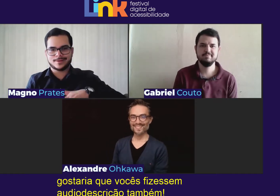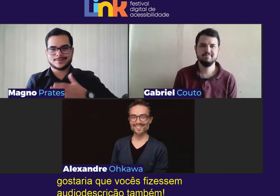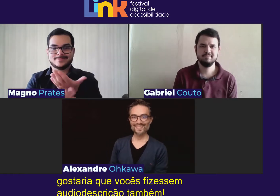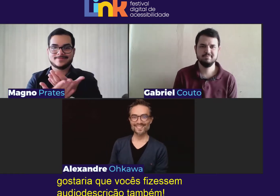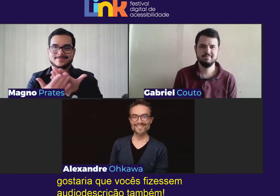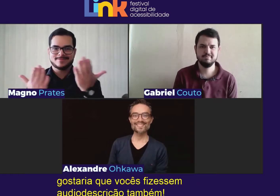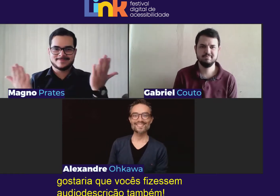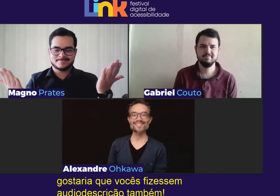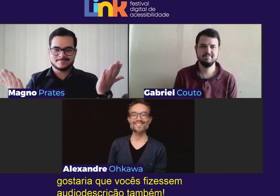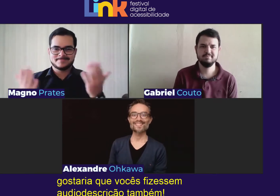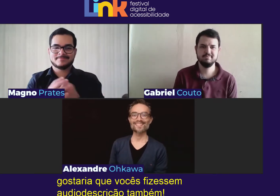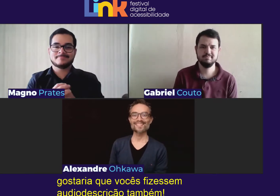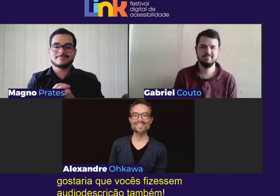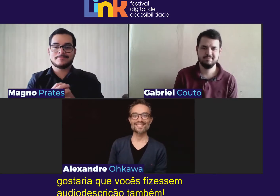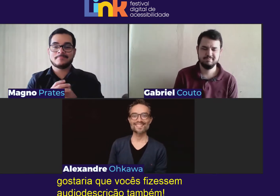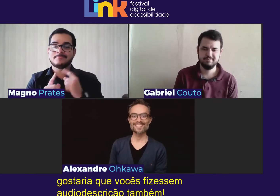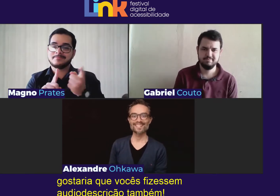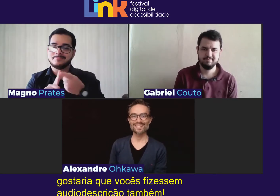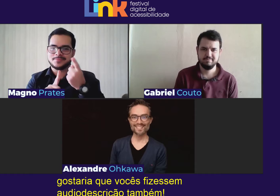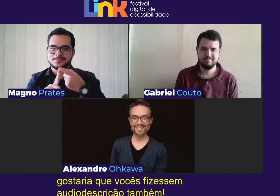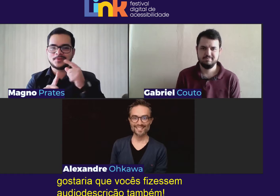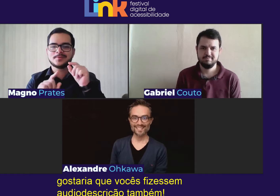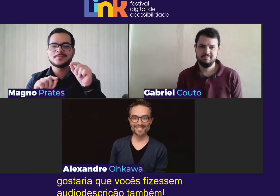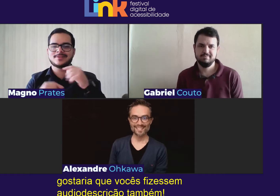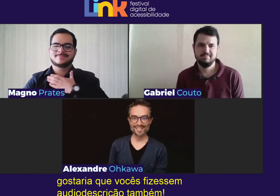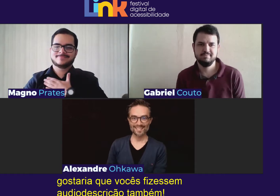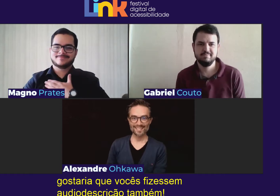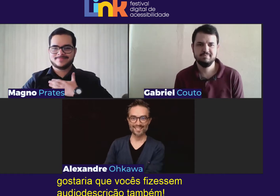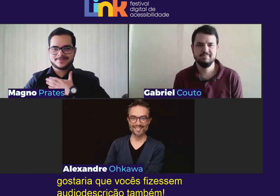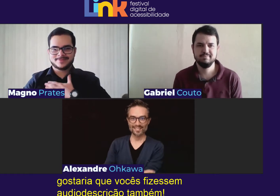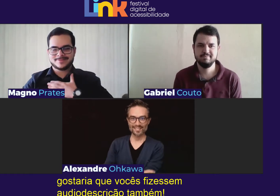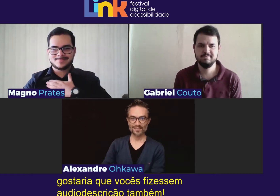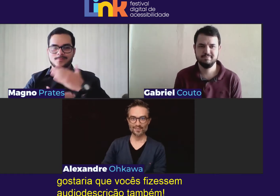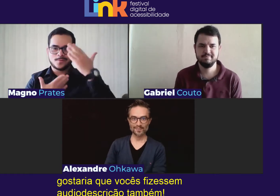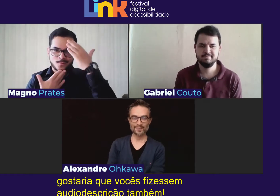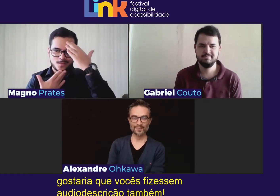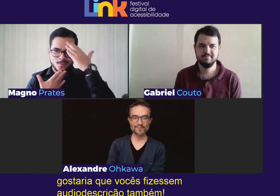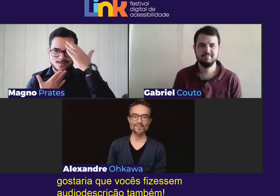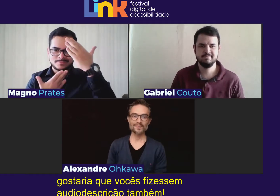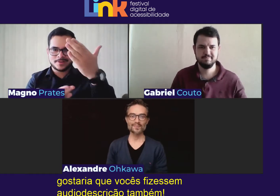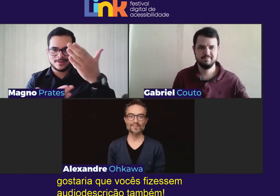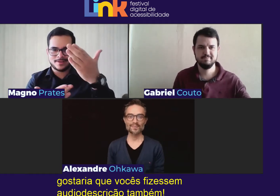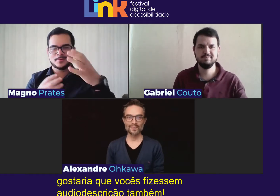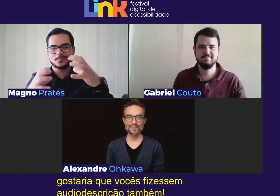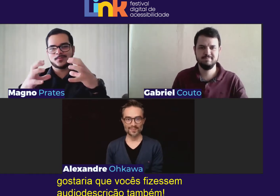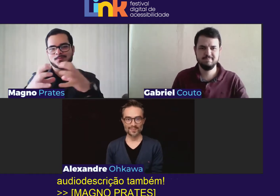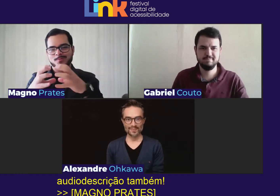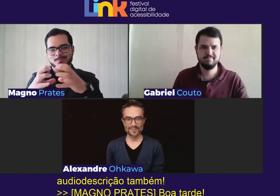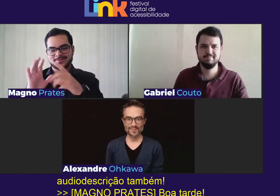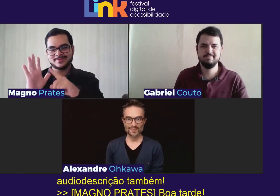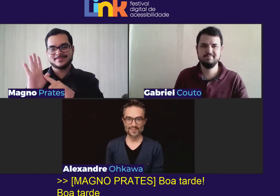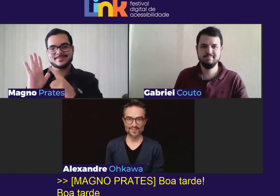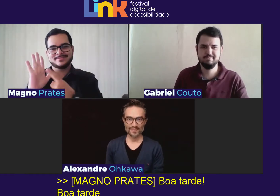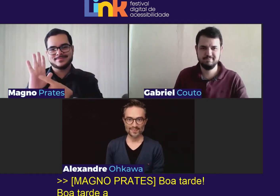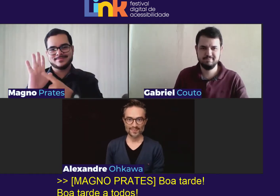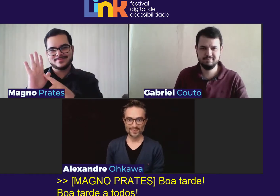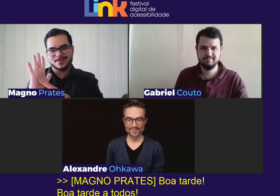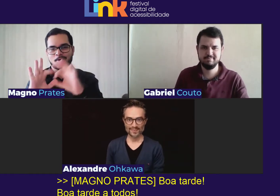Boa tarde a todos. Primeiramente, eu estou muito feliz e agradecido por estar aqui hoje,